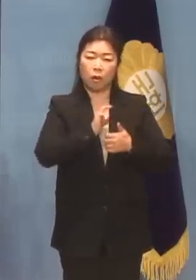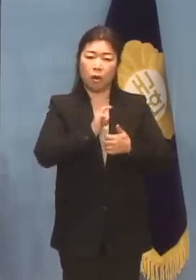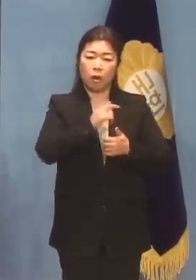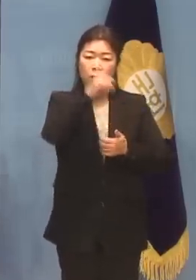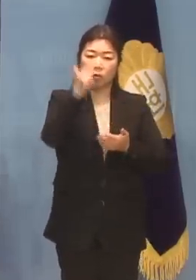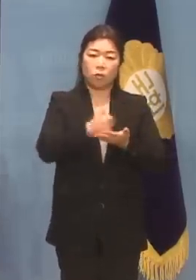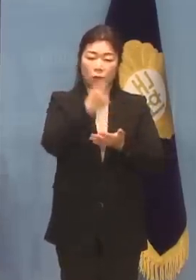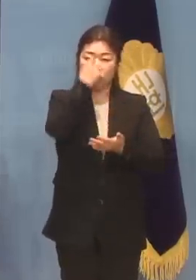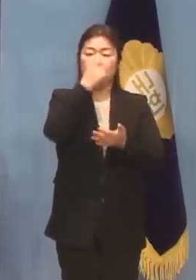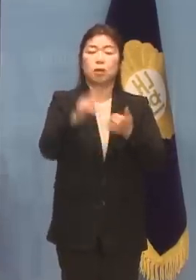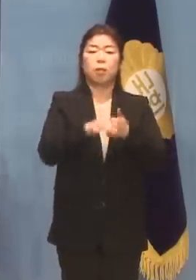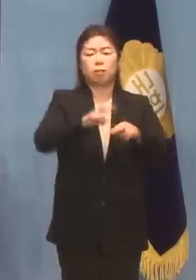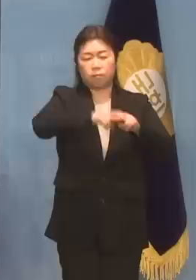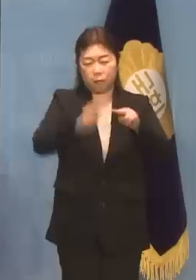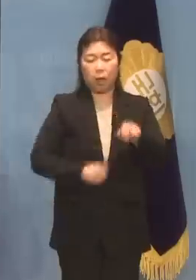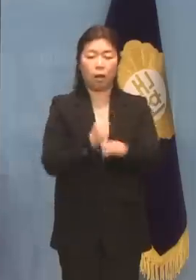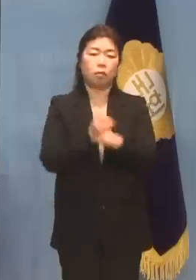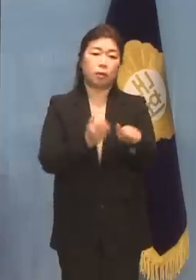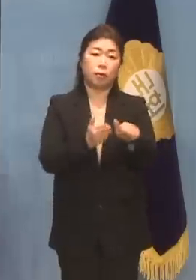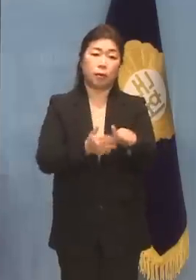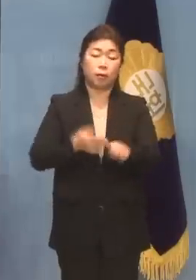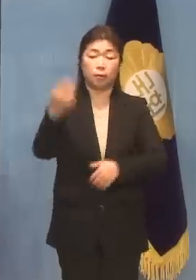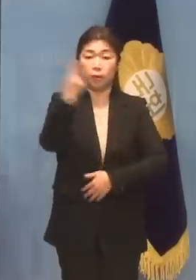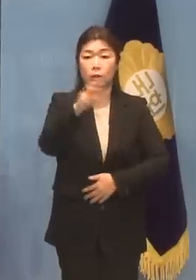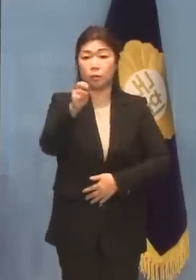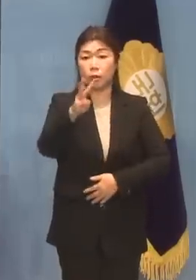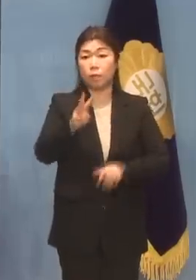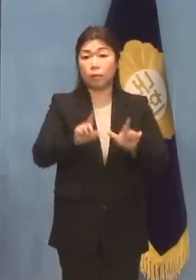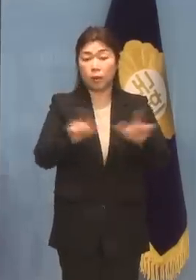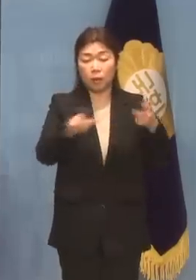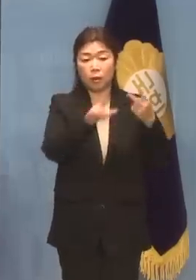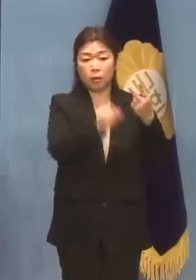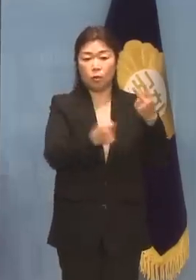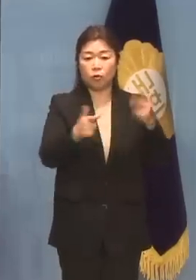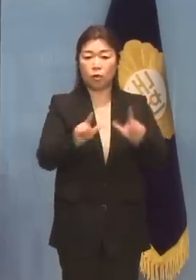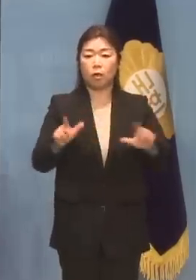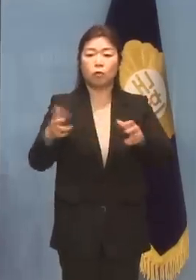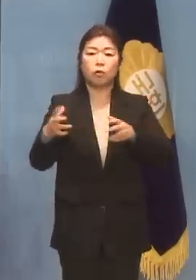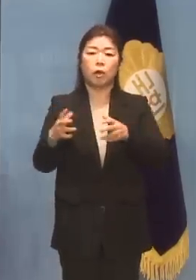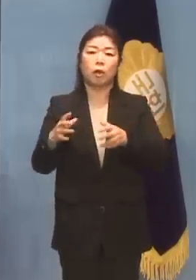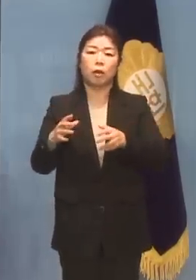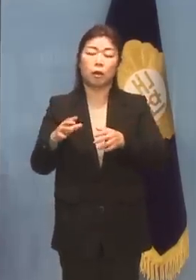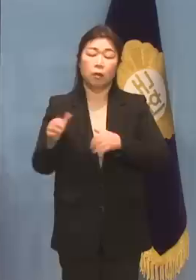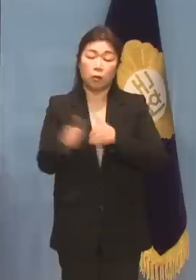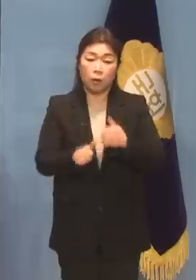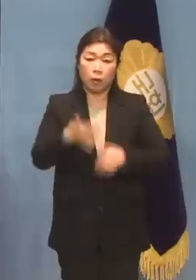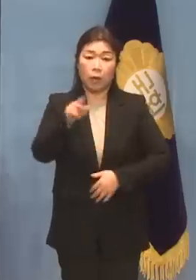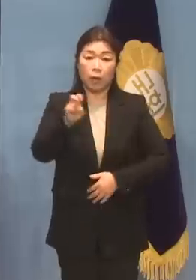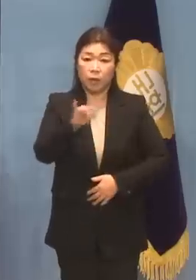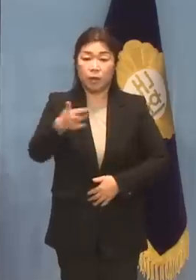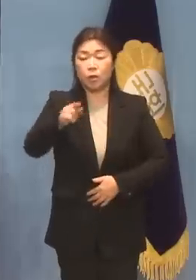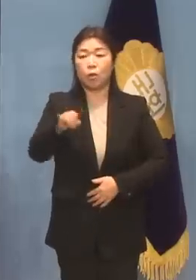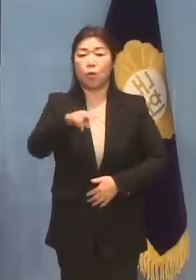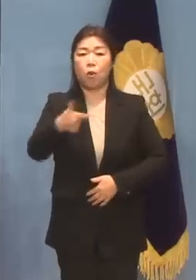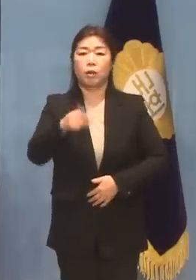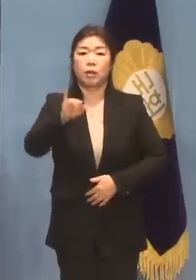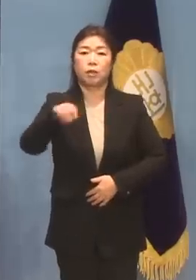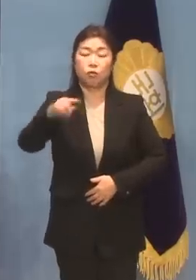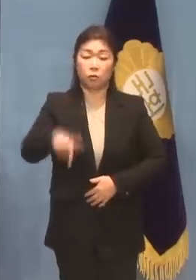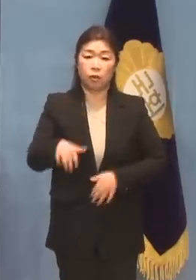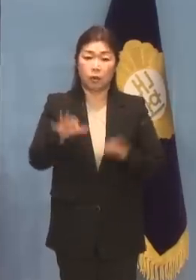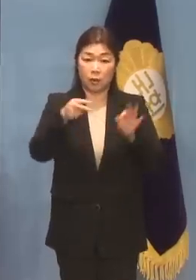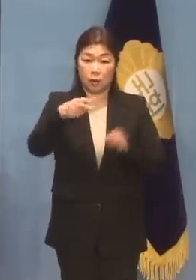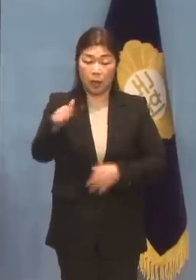것을 촉구합니다. 2023년 2월 6일 국회의원 강민정, 권인숙,